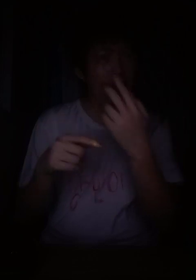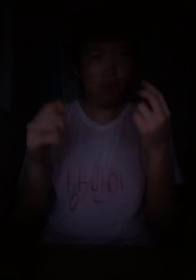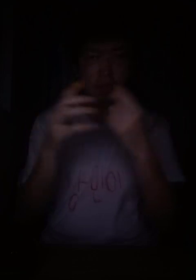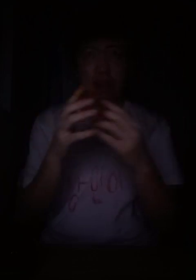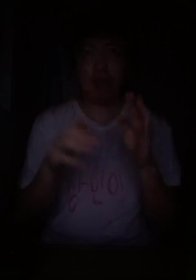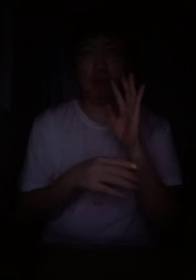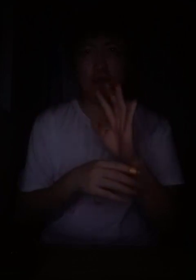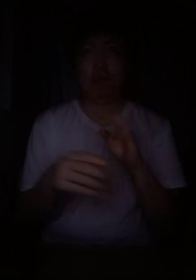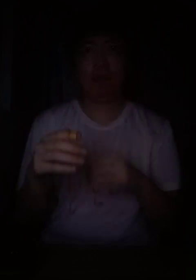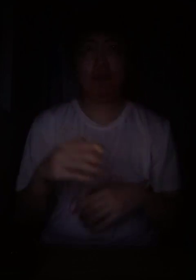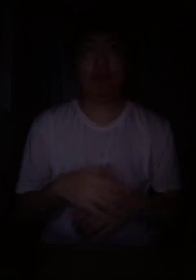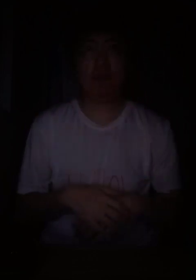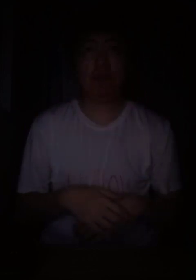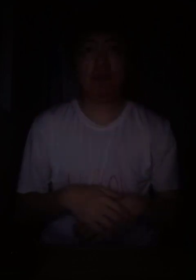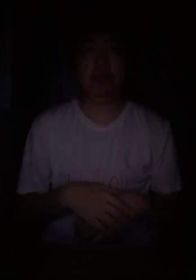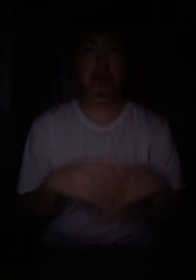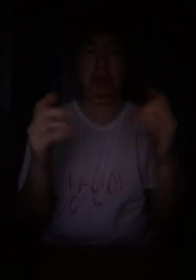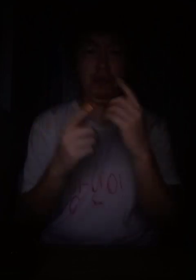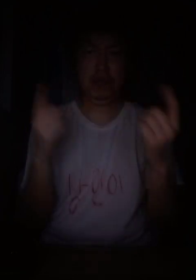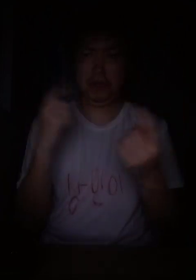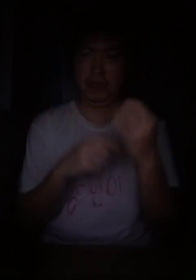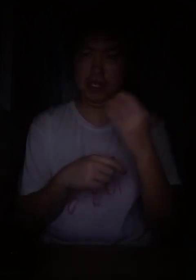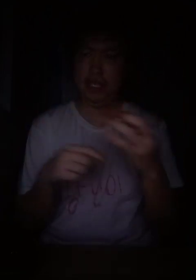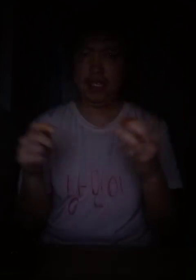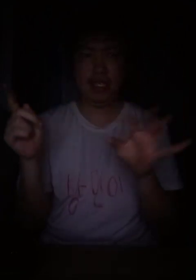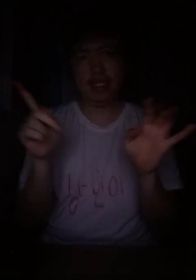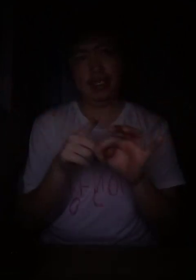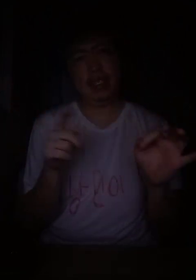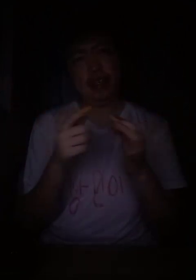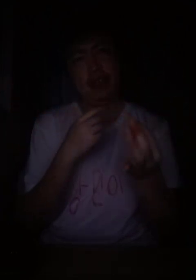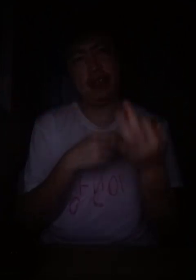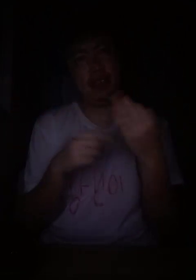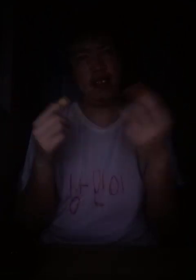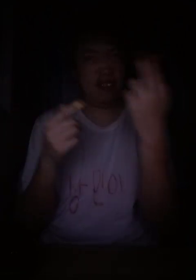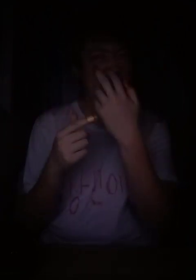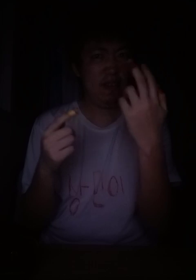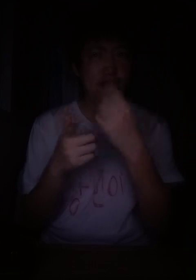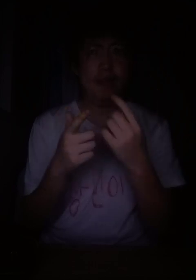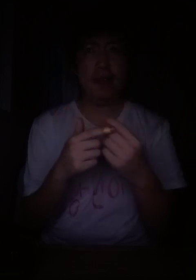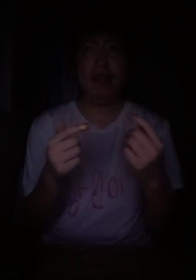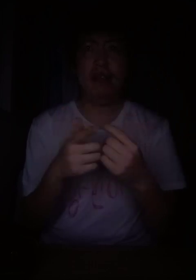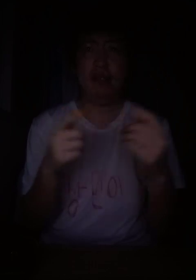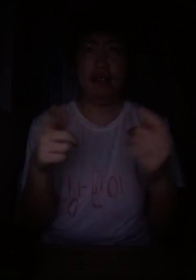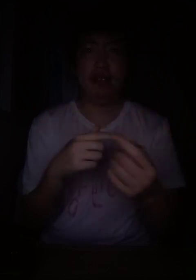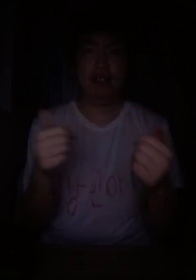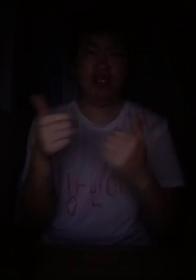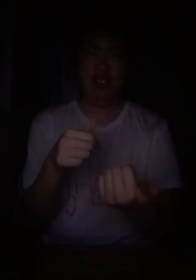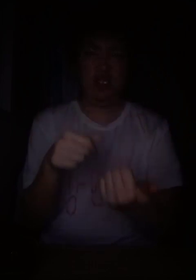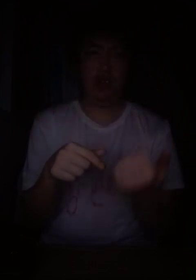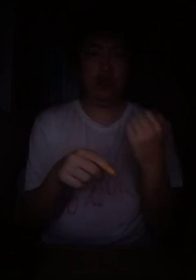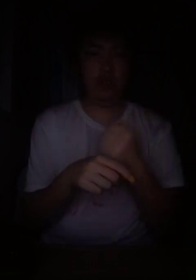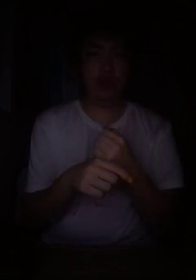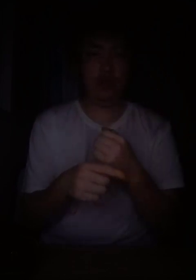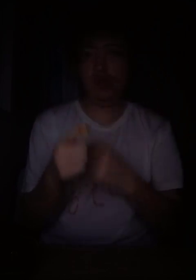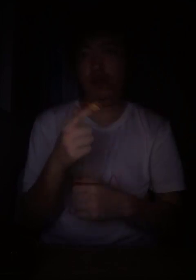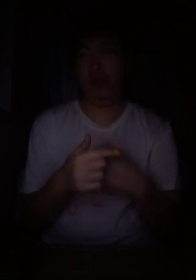방치했습니다. 동물보호법에는 같은 종의 다른 동물이 보는 앞에서 동물을 죽이지 못하도록 규정하고 있지만 이